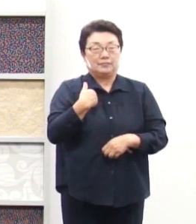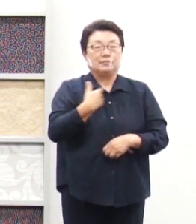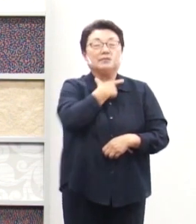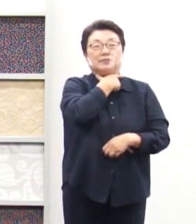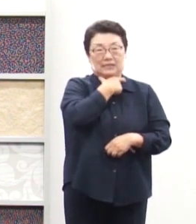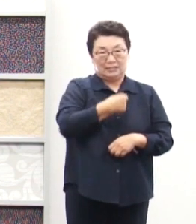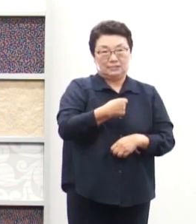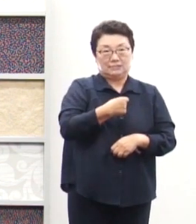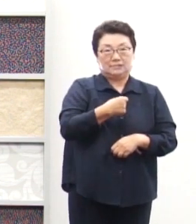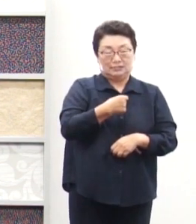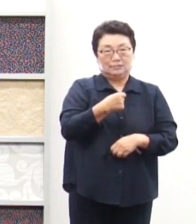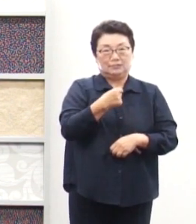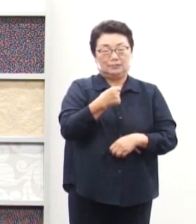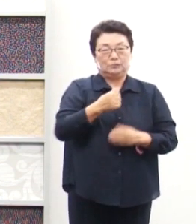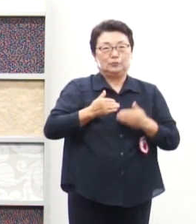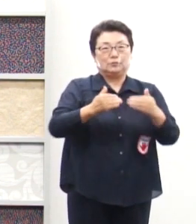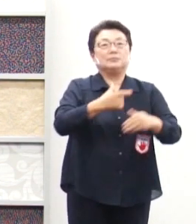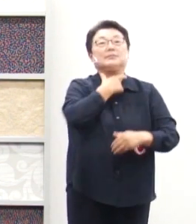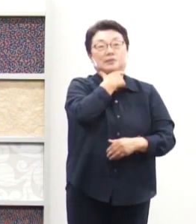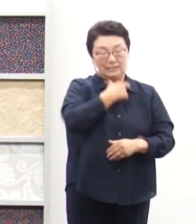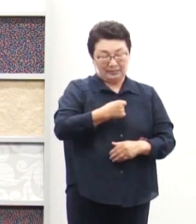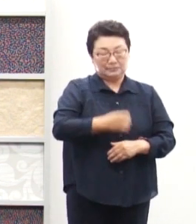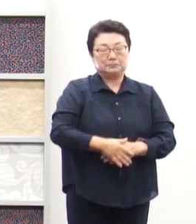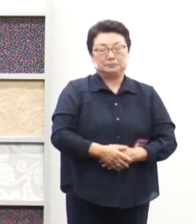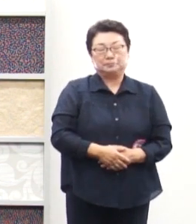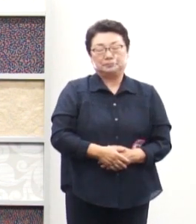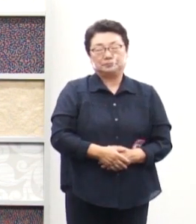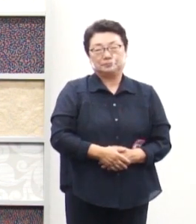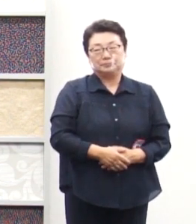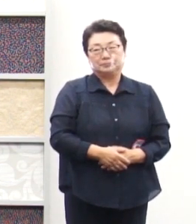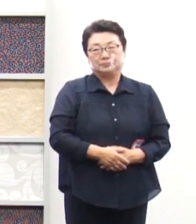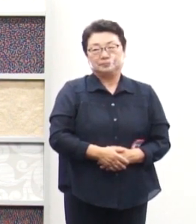できるように、さらに、進めてまいりたいと思います。